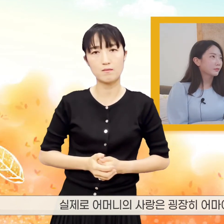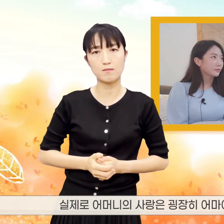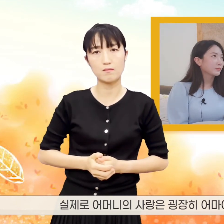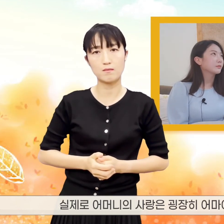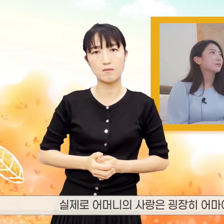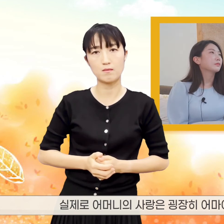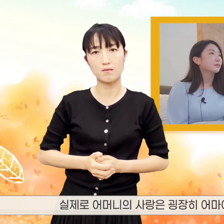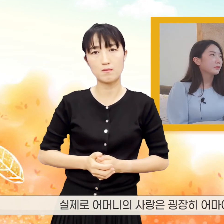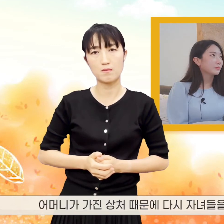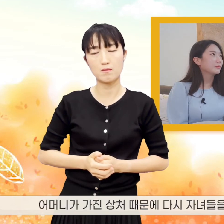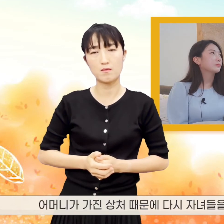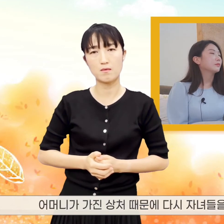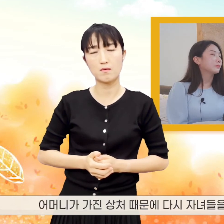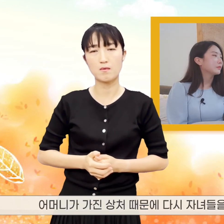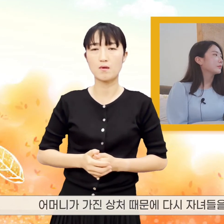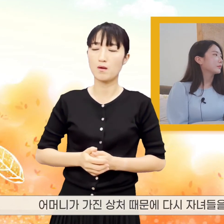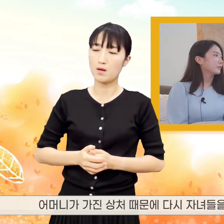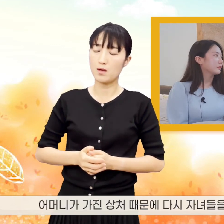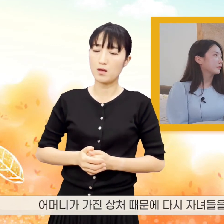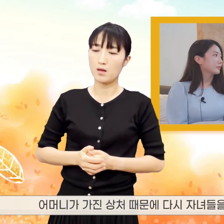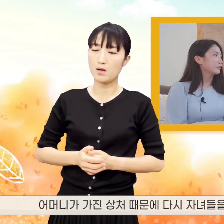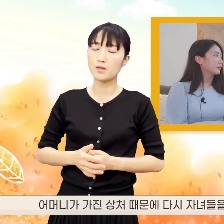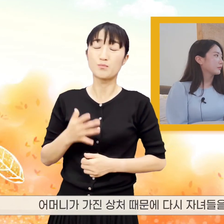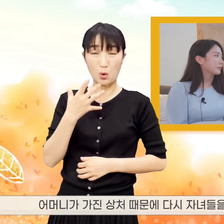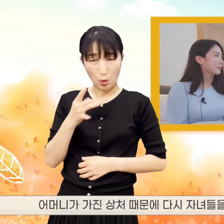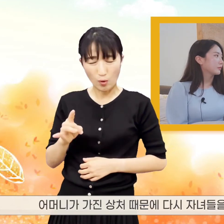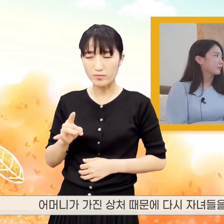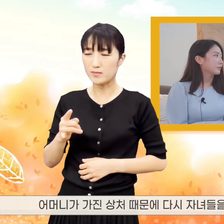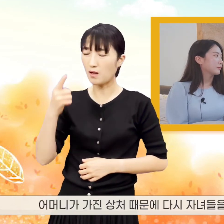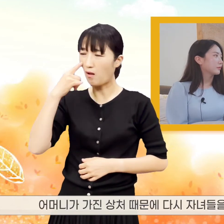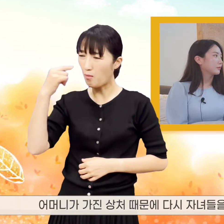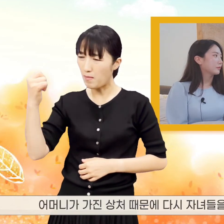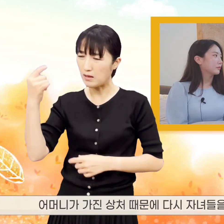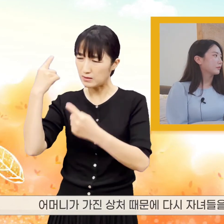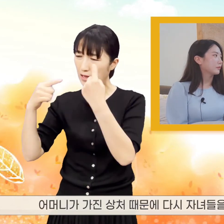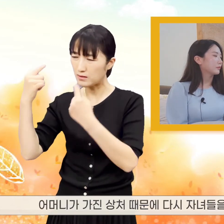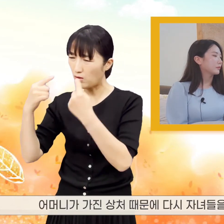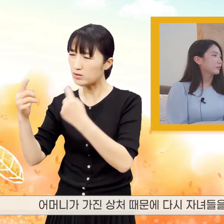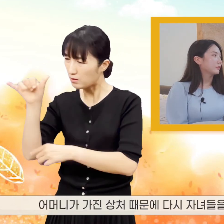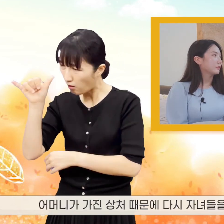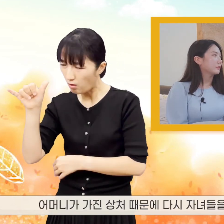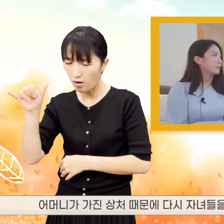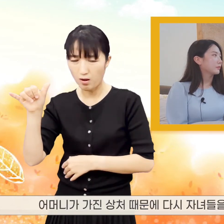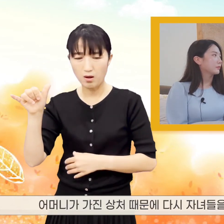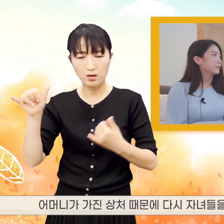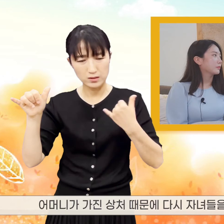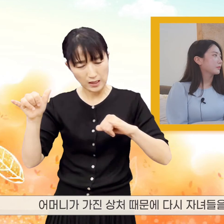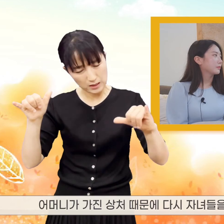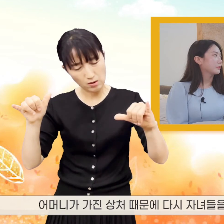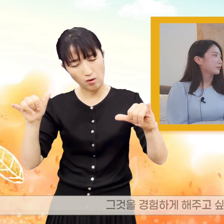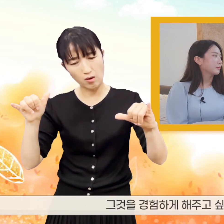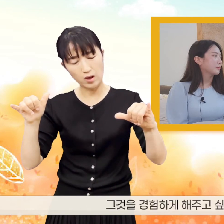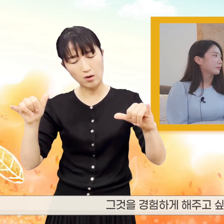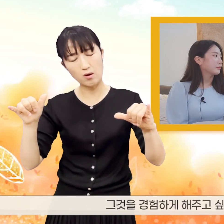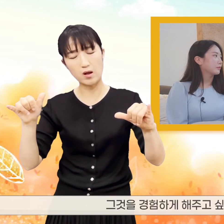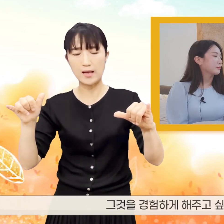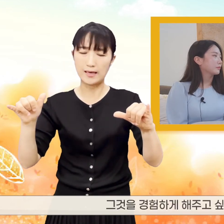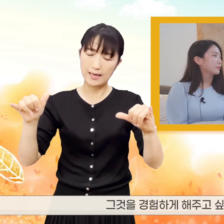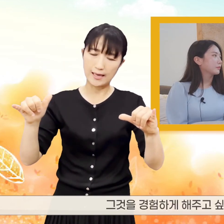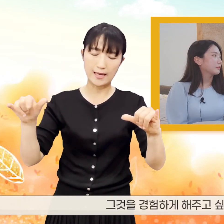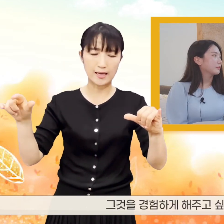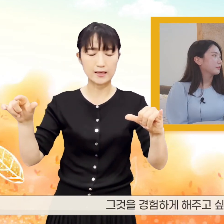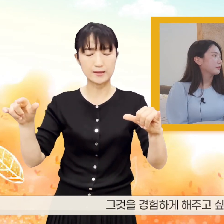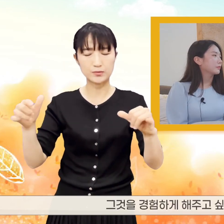어마어마한 사랑이에요. 네. 어머니가 갖고 있는 상처 때문에 조금 어디 가서 다시 자녀들을 핥히고 있을지 몰라도